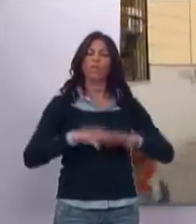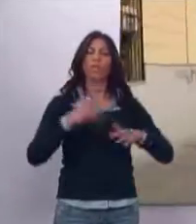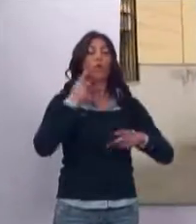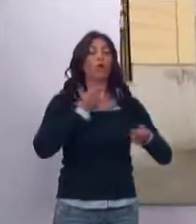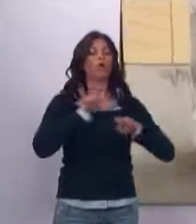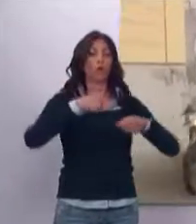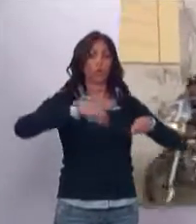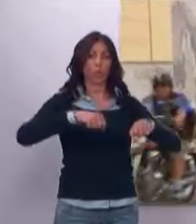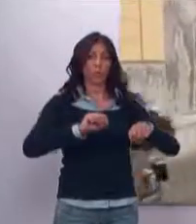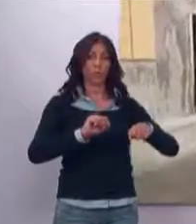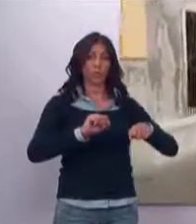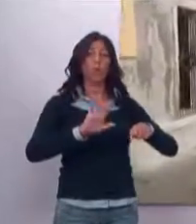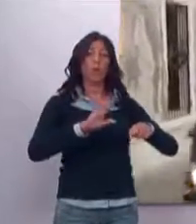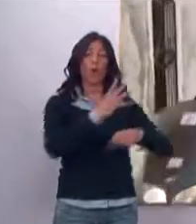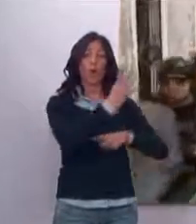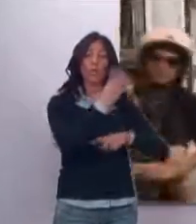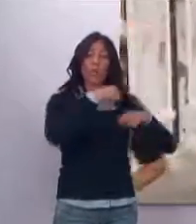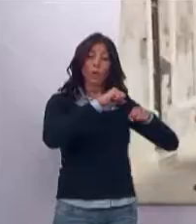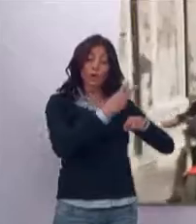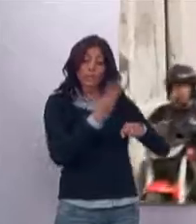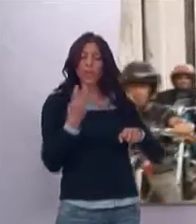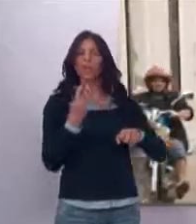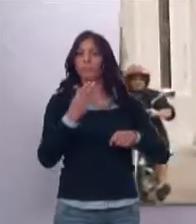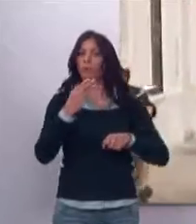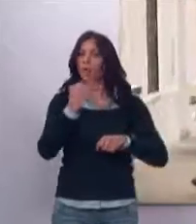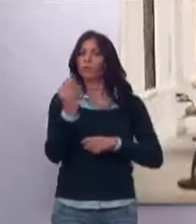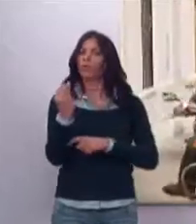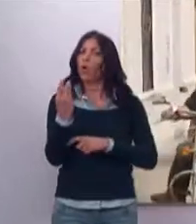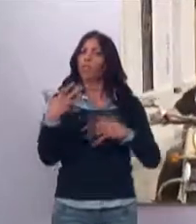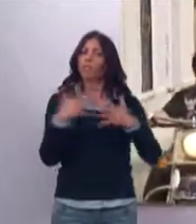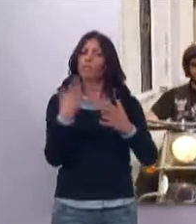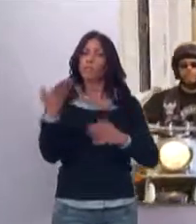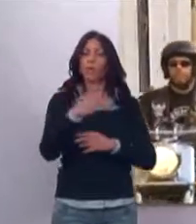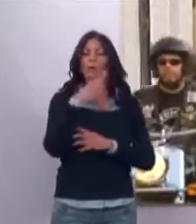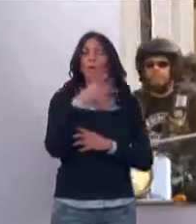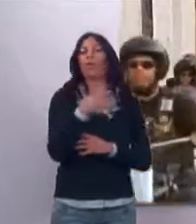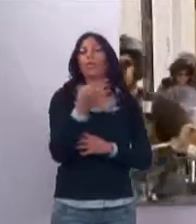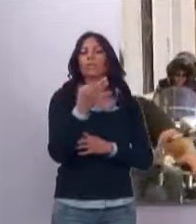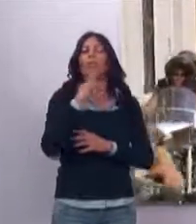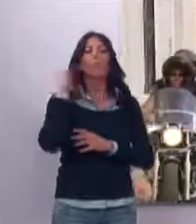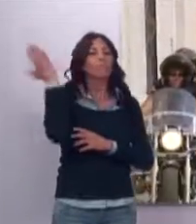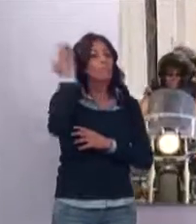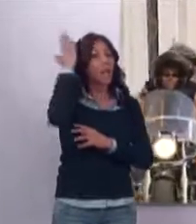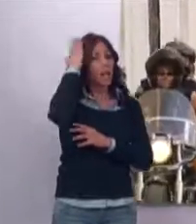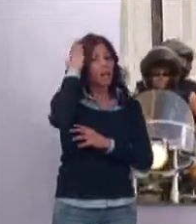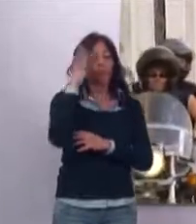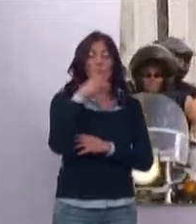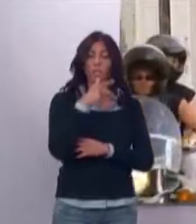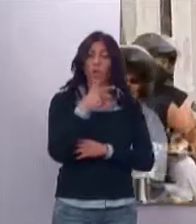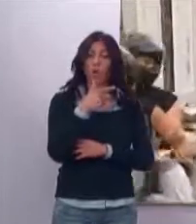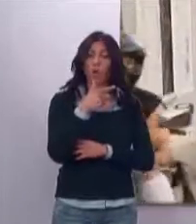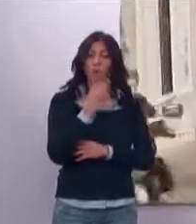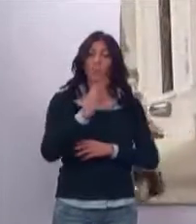o control de motos. Tres de cada cuatro motoristas moeren á consecuencia de heridas en la cabeza. A